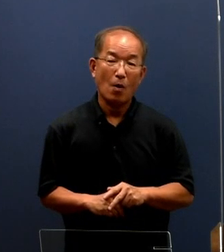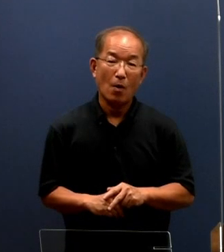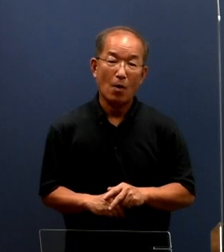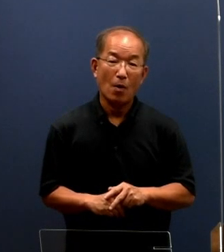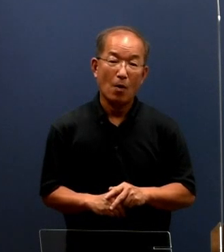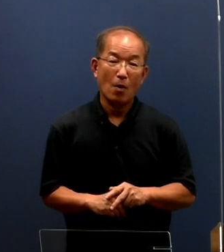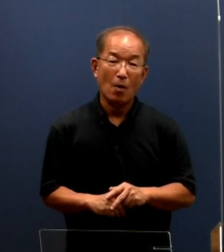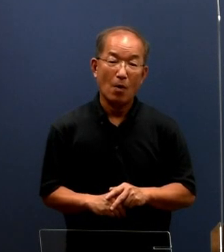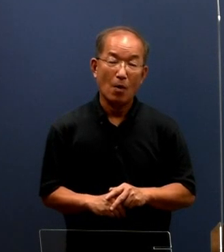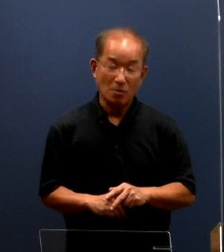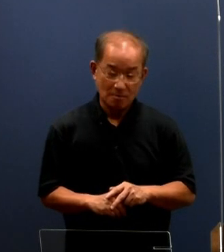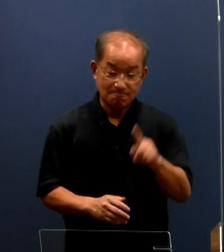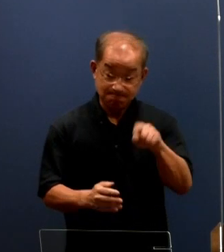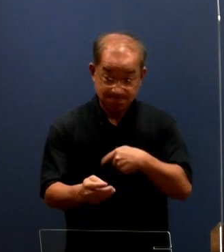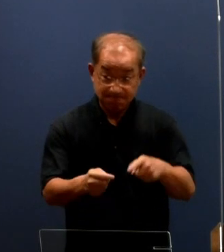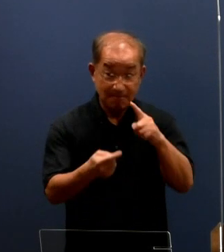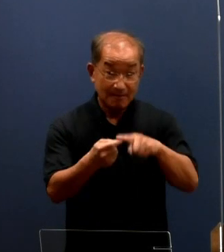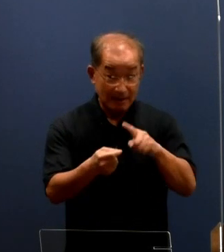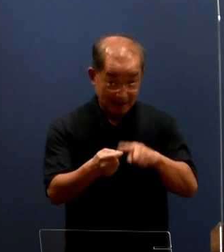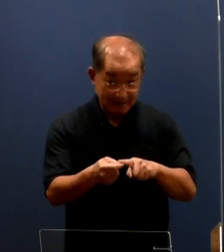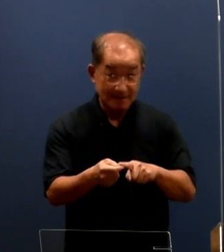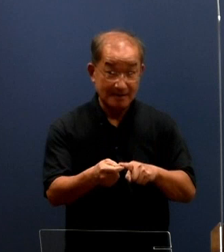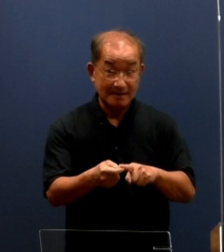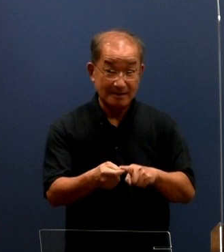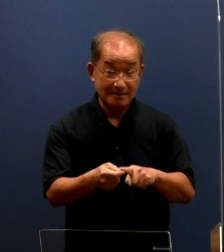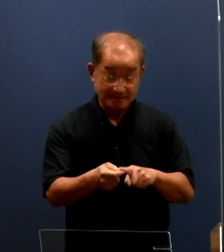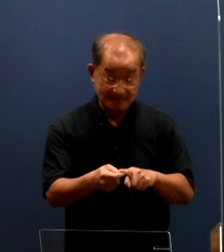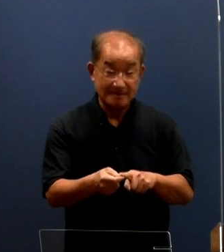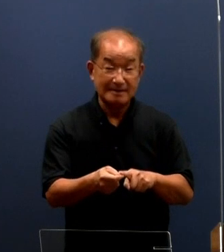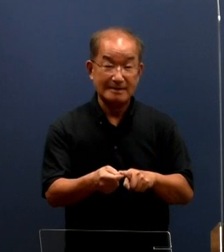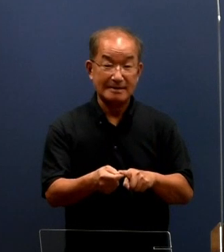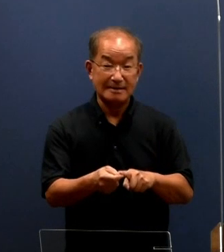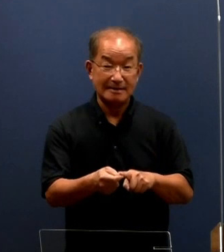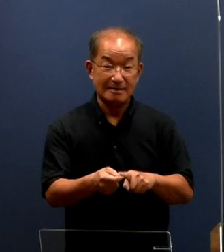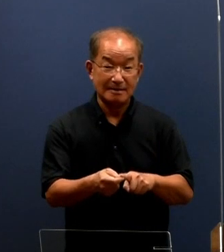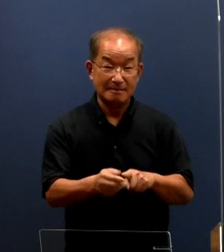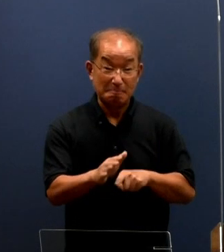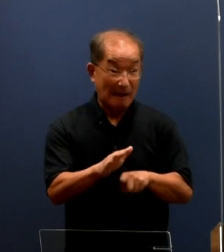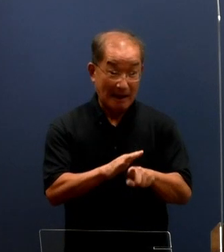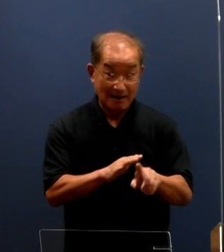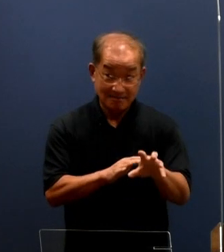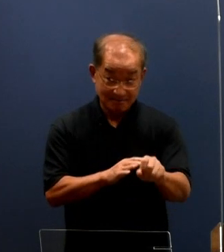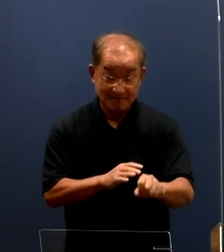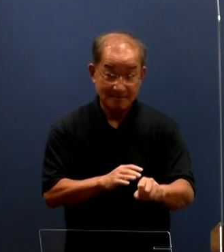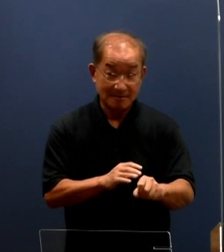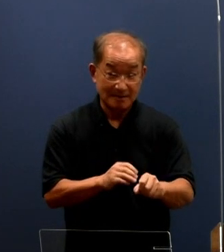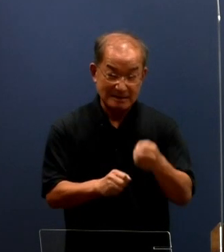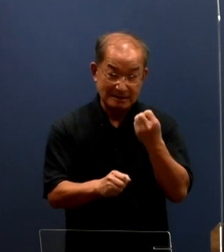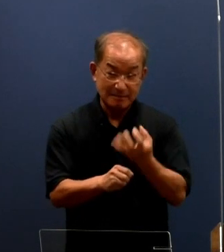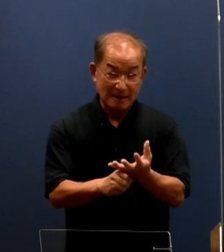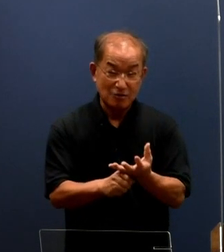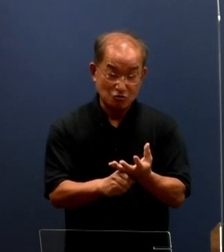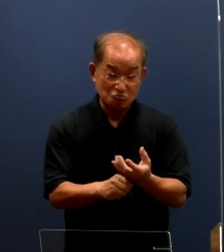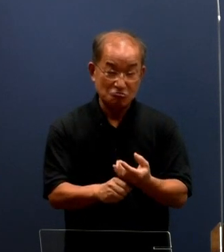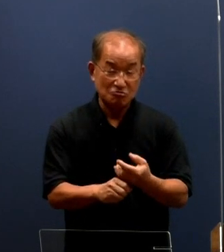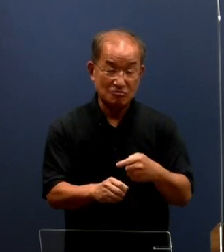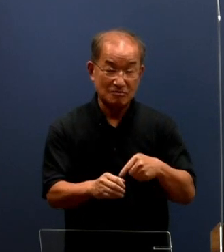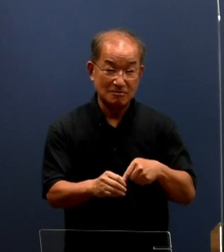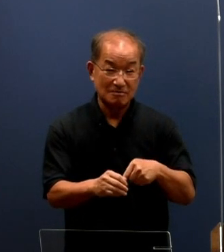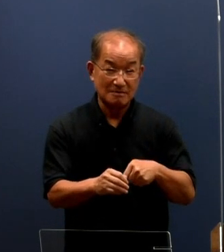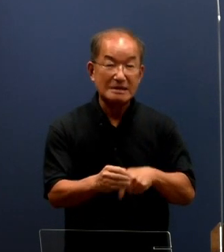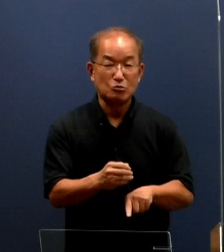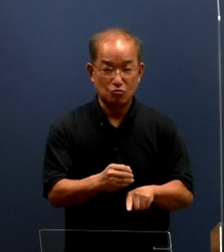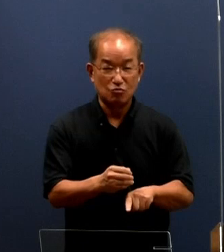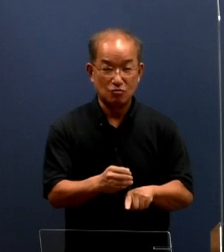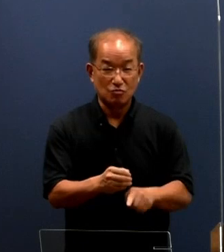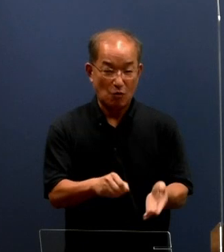最初に解決していくとか、失敗をするリスクを負う余裕がないので、私は基本的にはあのよそがやられてい